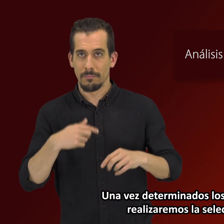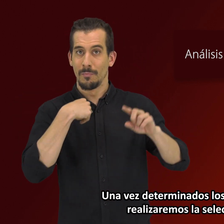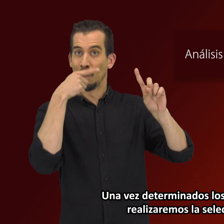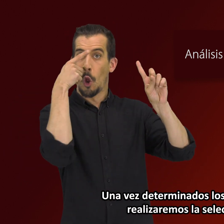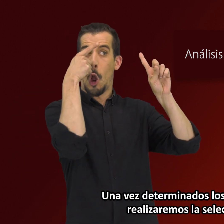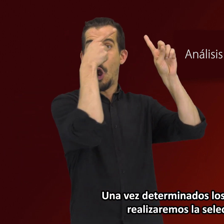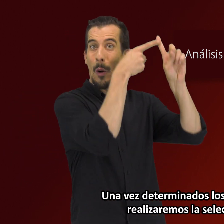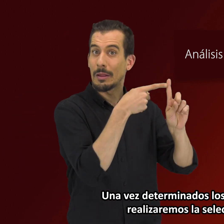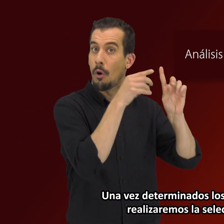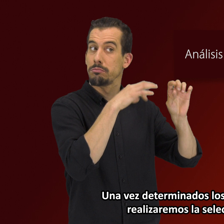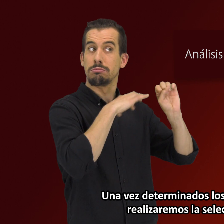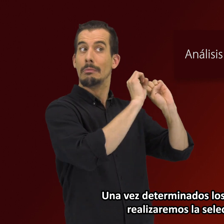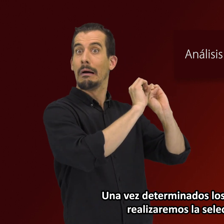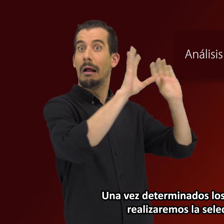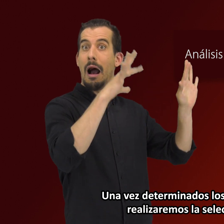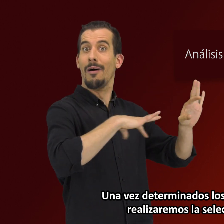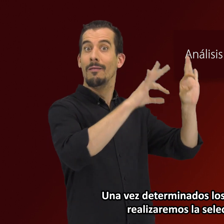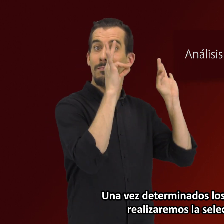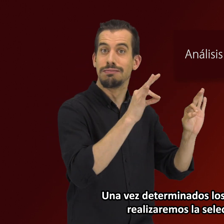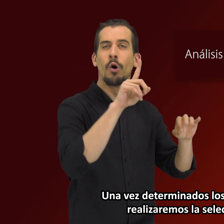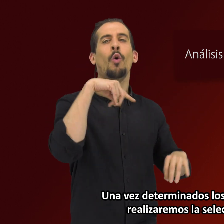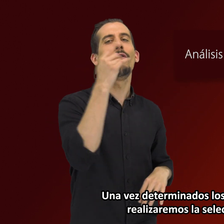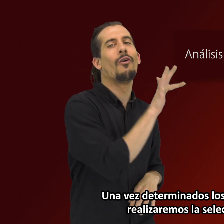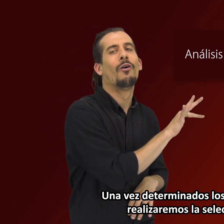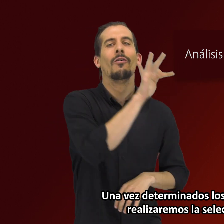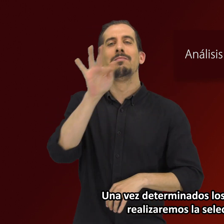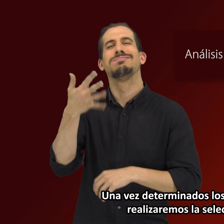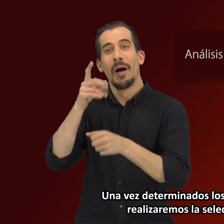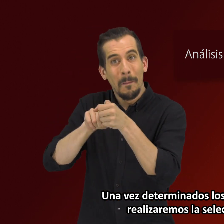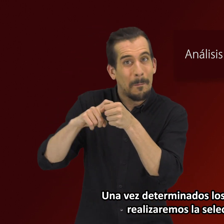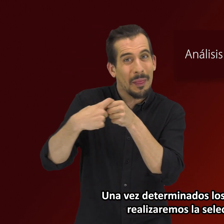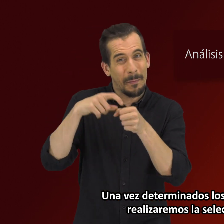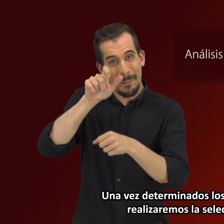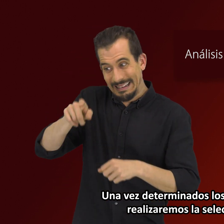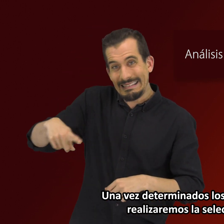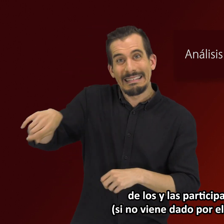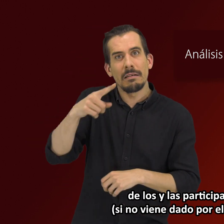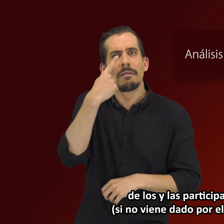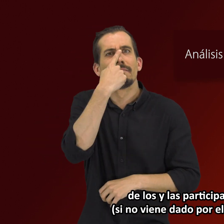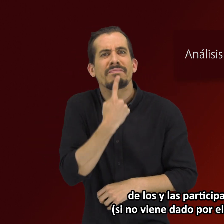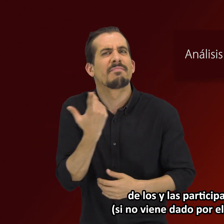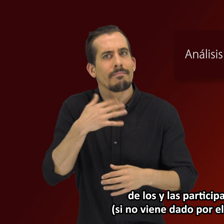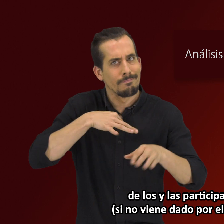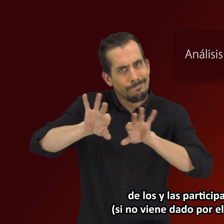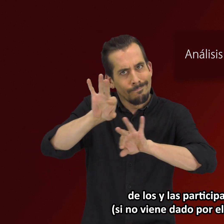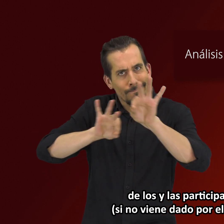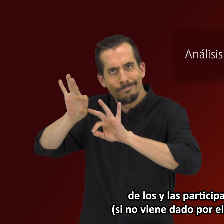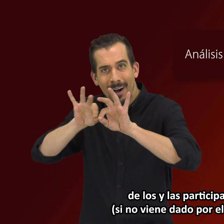Una vez determinados los objetivos, realizaremos la selección de los y las participantes, si no viene dado por el análisis